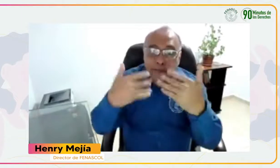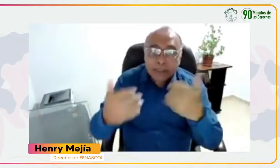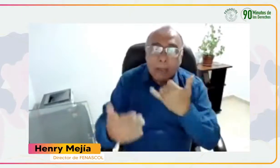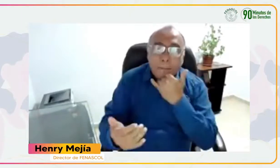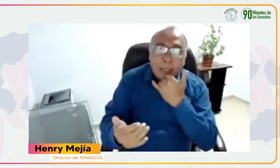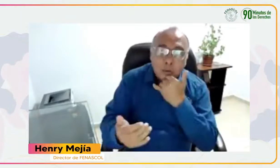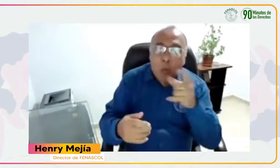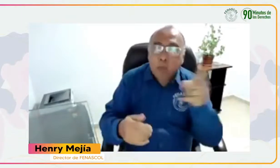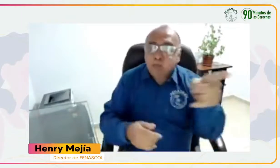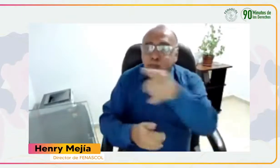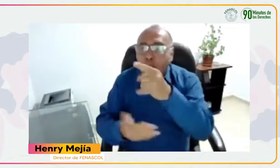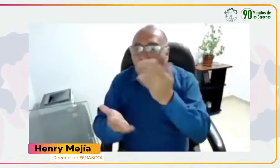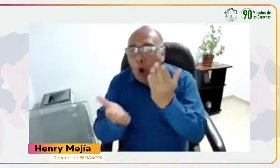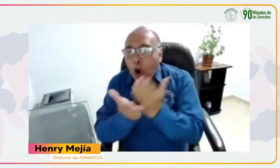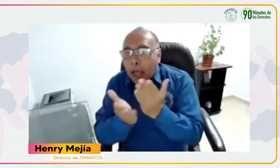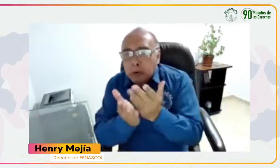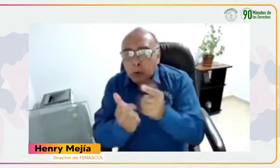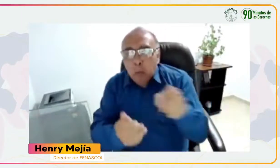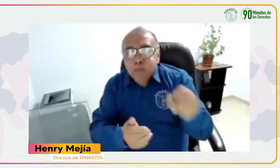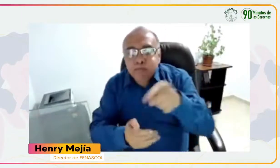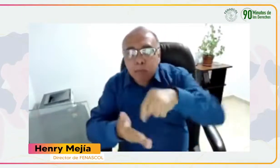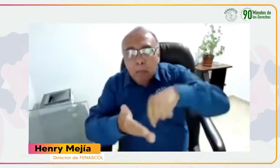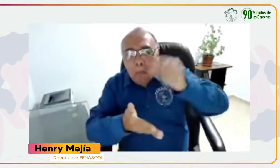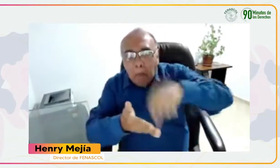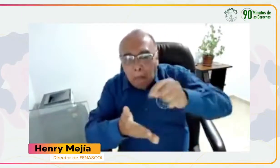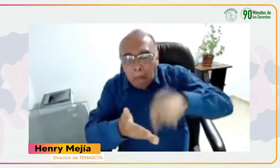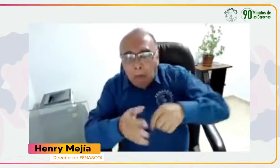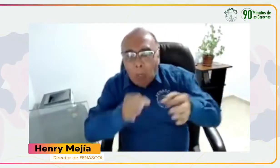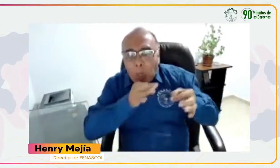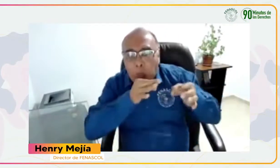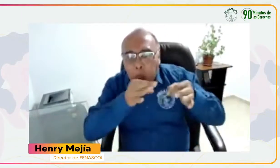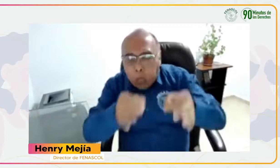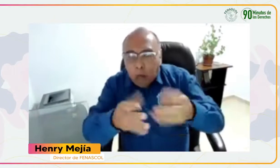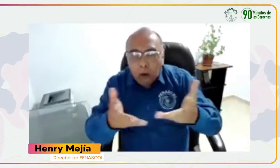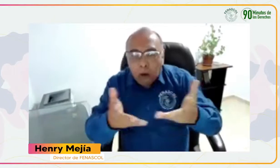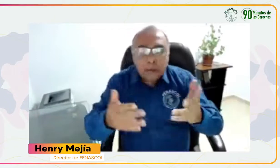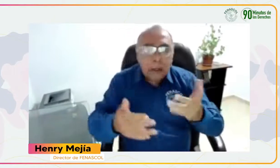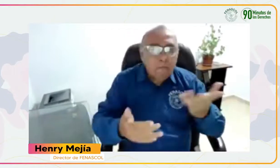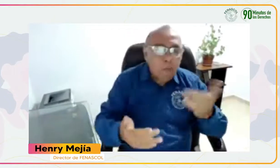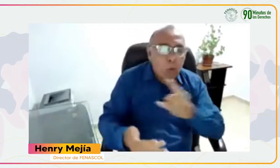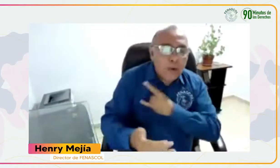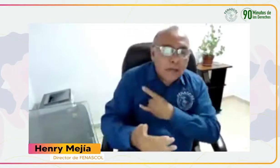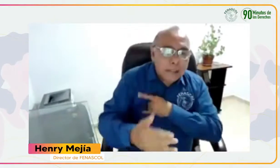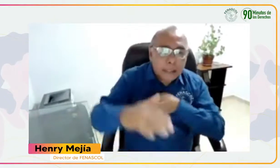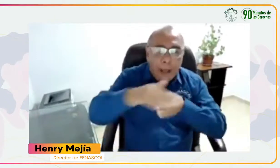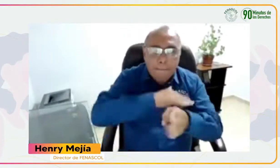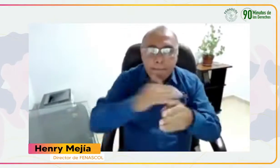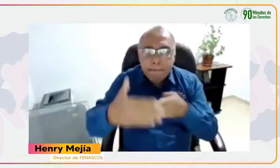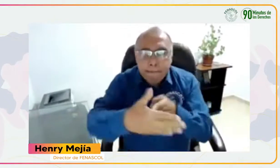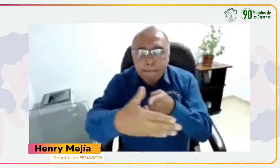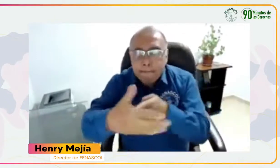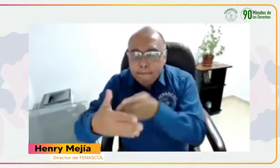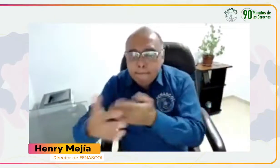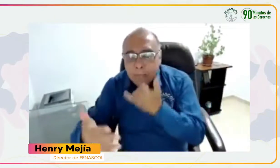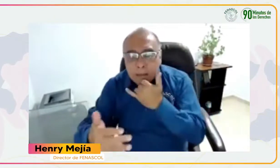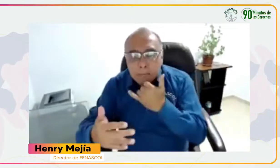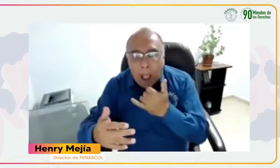FENASCOL también convocamos para estos procesos académicos, educativos, sobre la contratación de los profesionales de